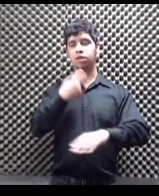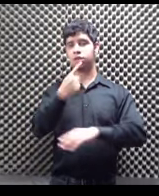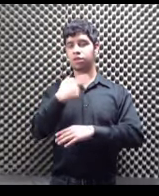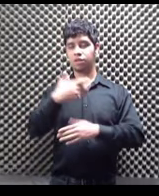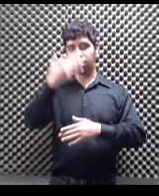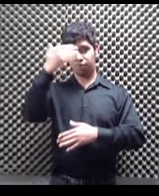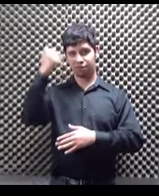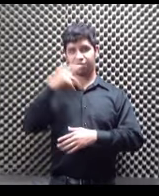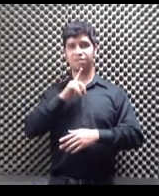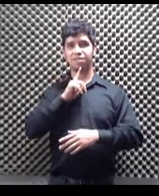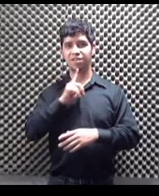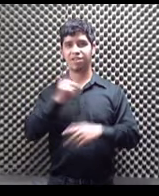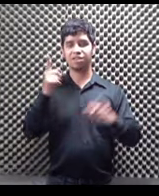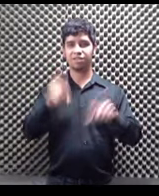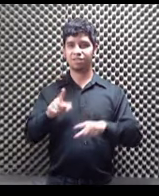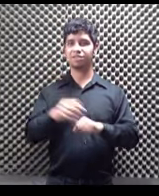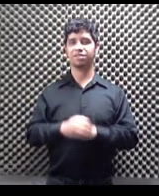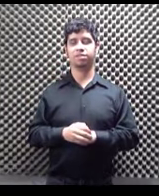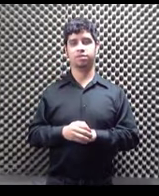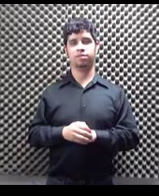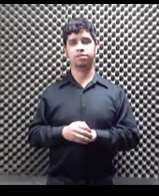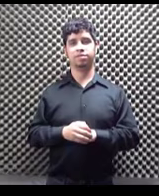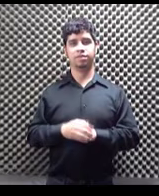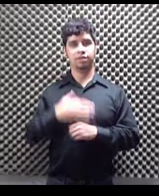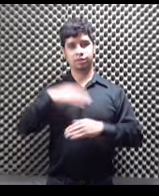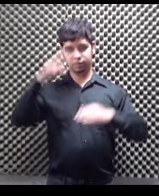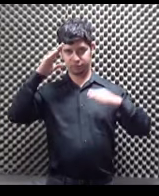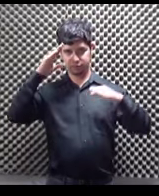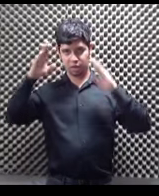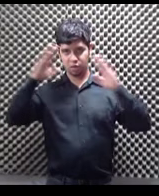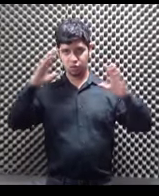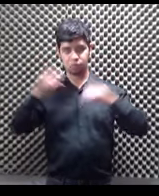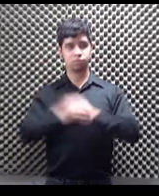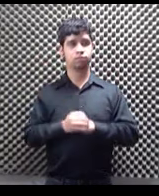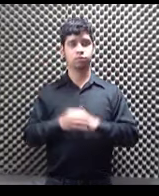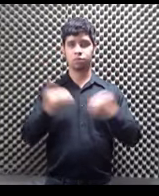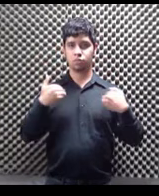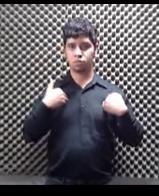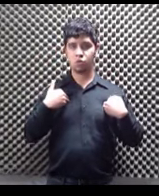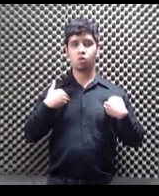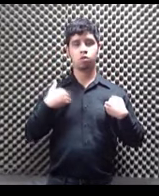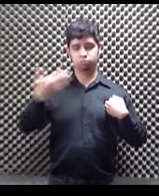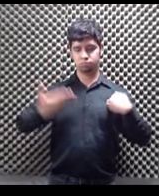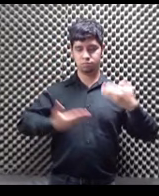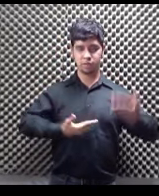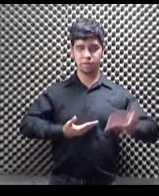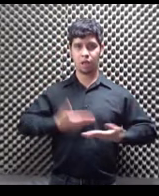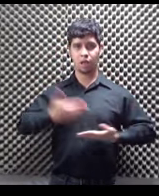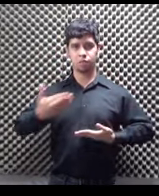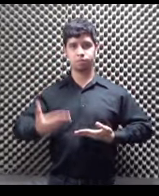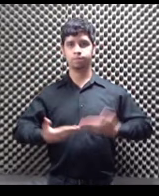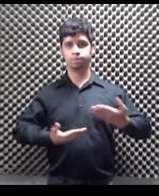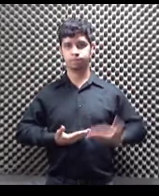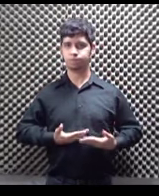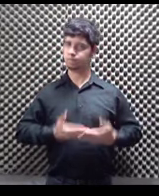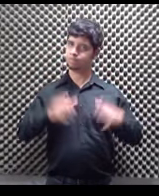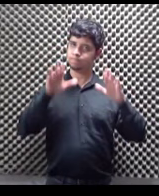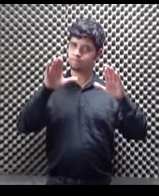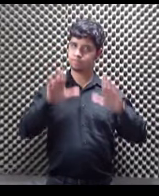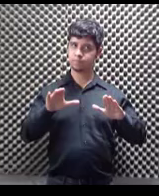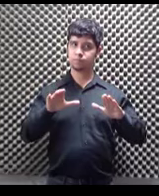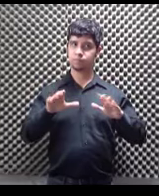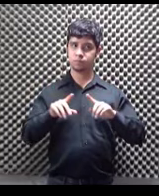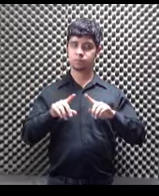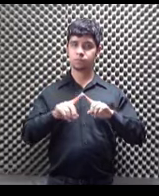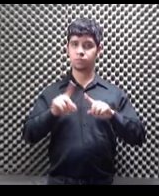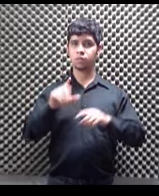el micrófono. Invitado premier. Saludos. Estamos teniendo aquí unos invitados de lujo. ¿Verdad? Sí. Todos los martes. Pero